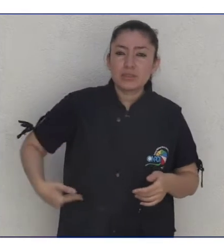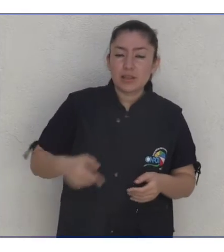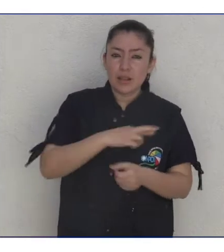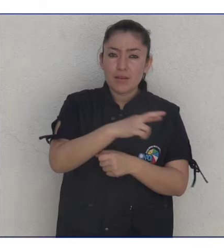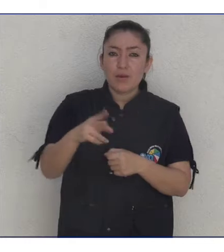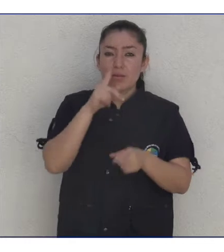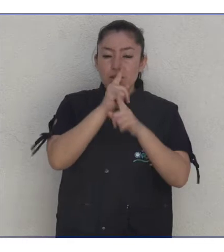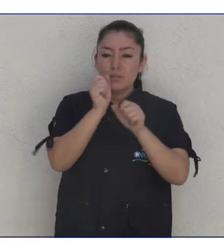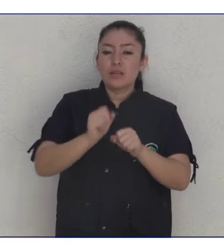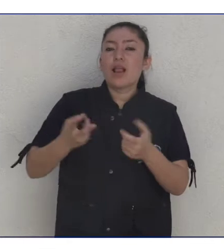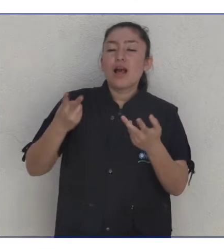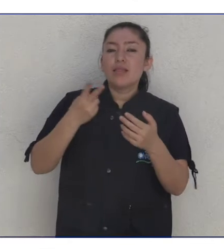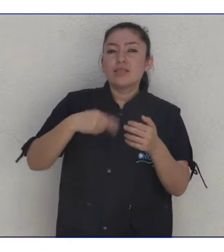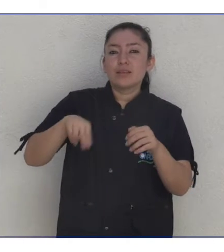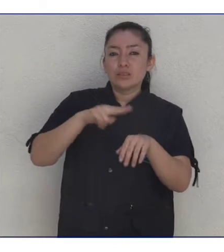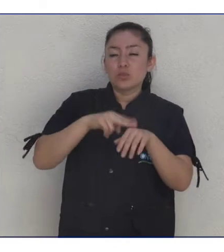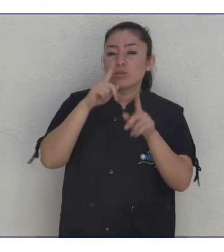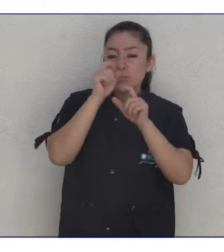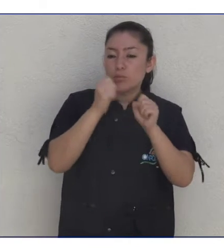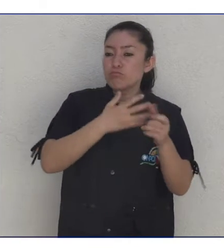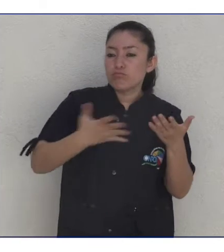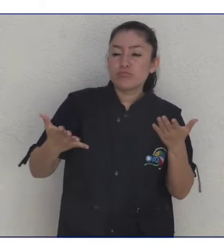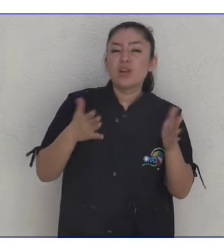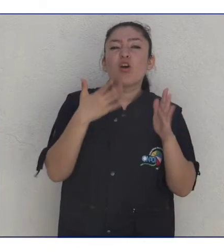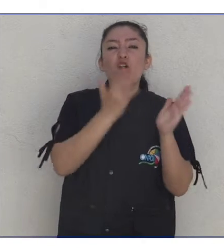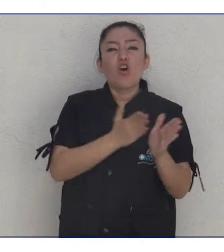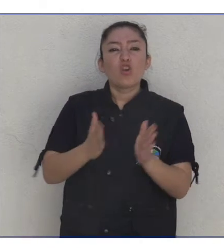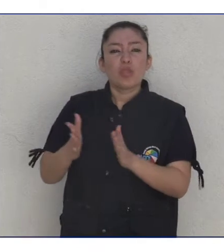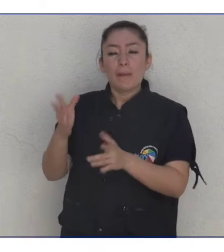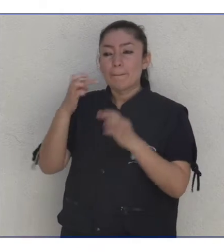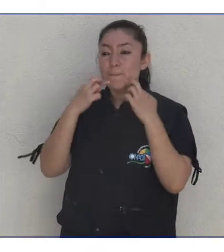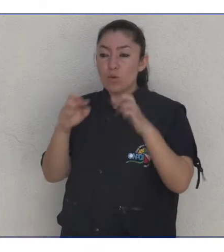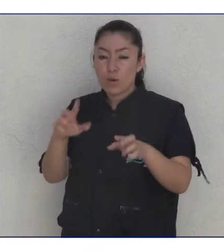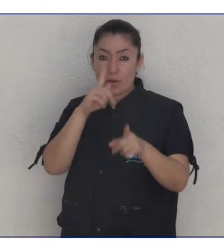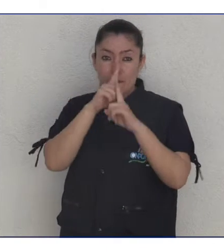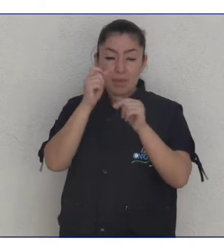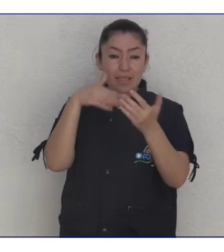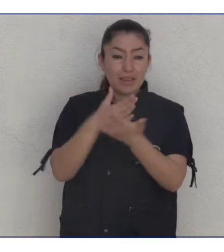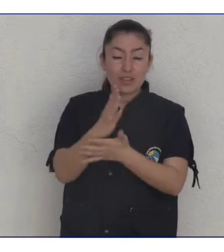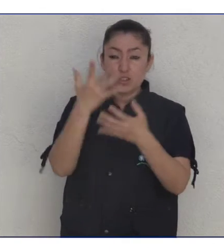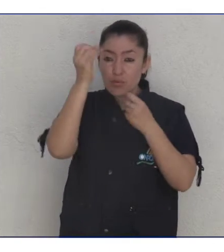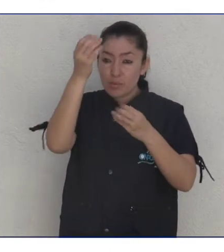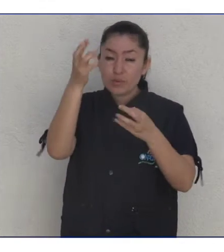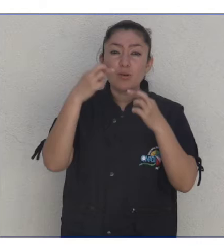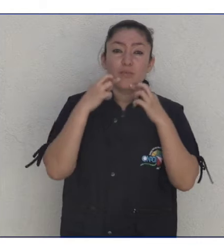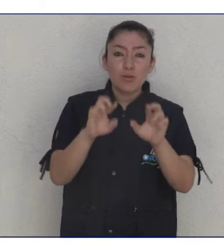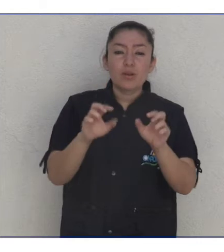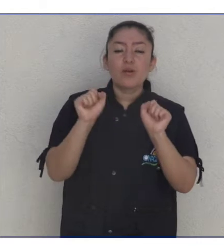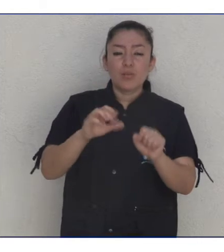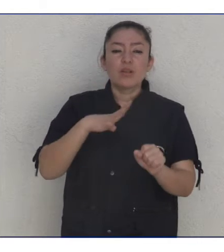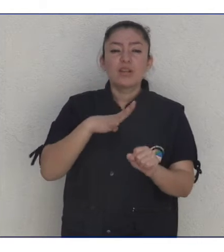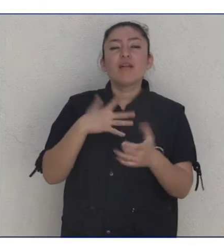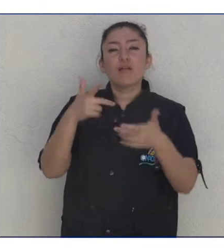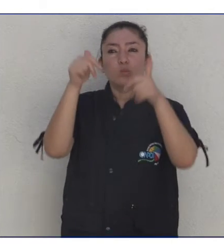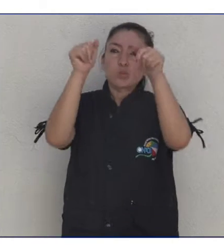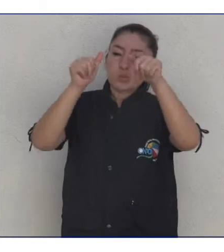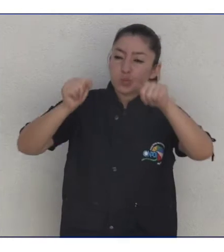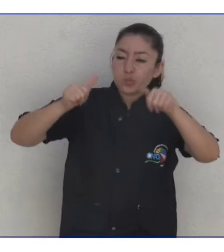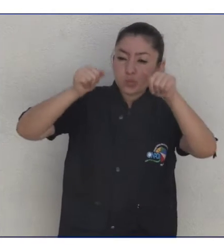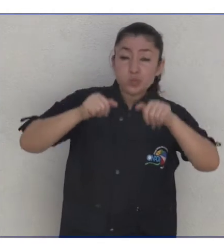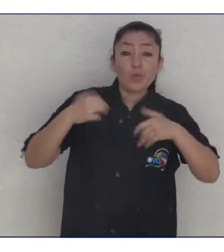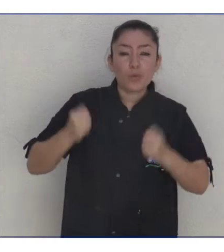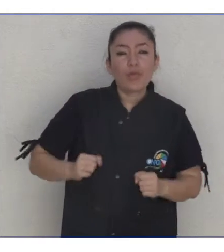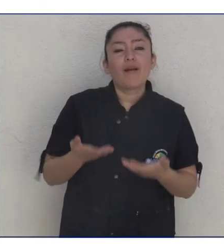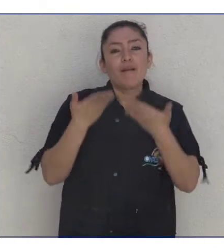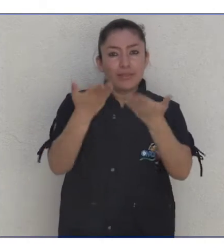la defensa y la seguridad de la nación, así como la conservación del orden público. El derecho a acceder a la información pública en que se hubiese basado el